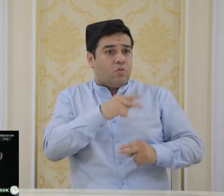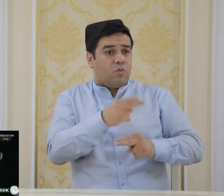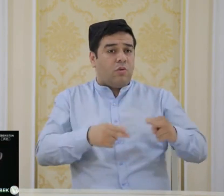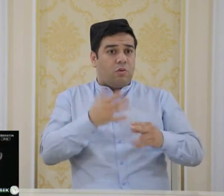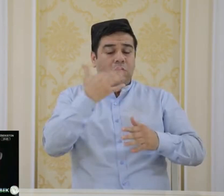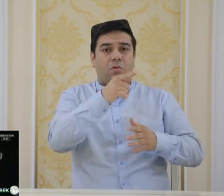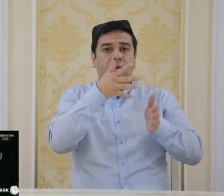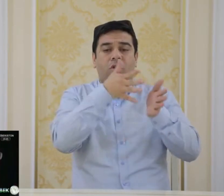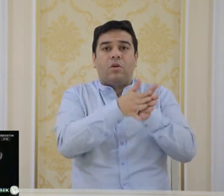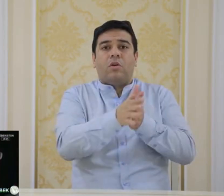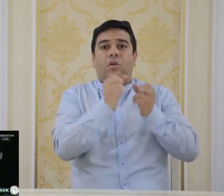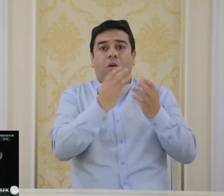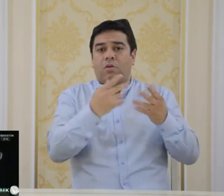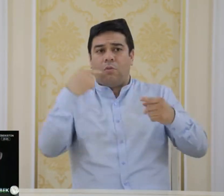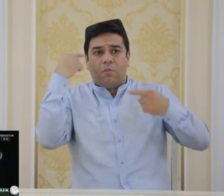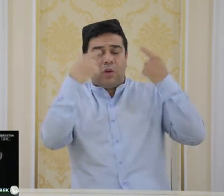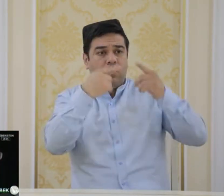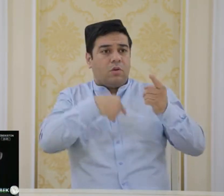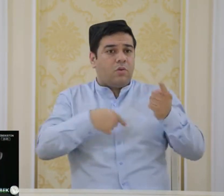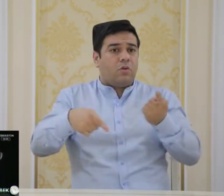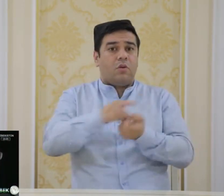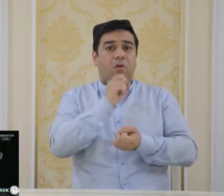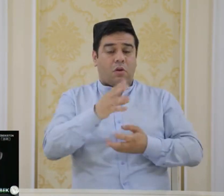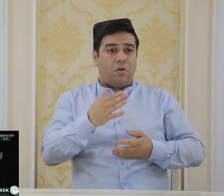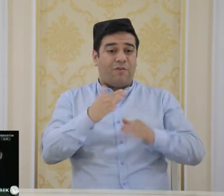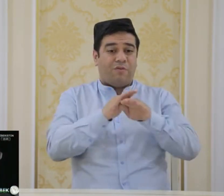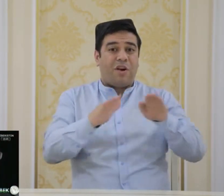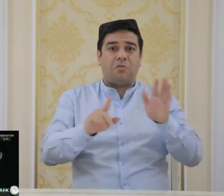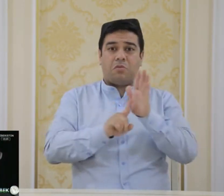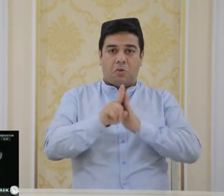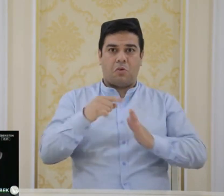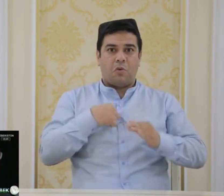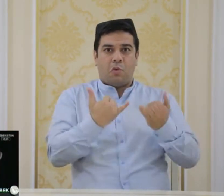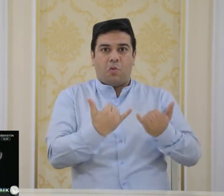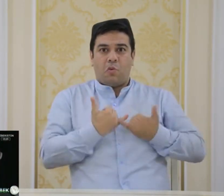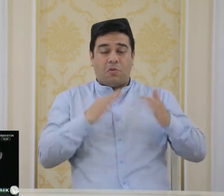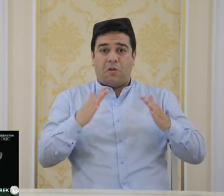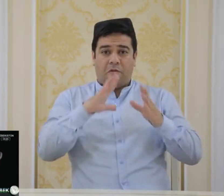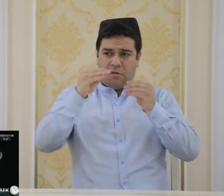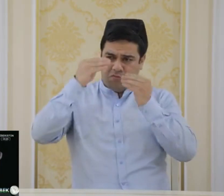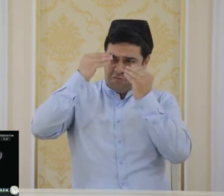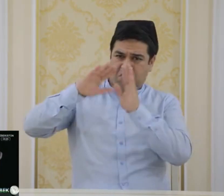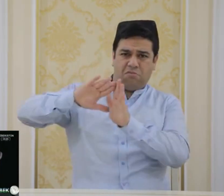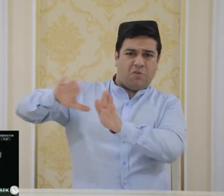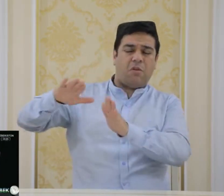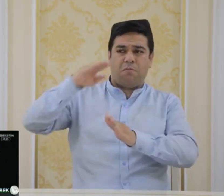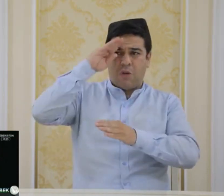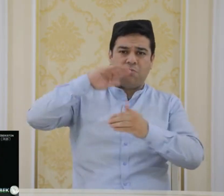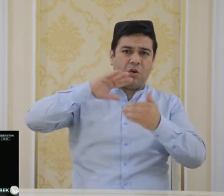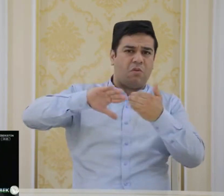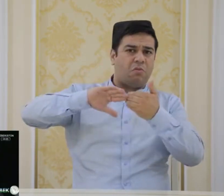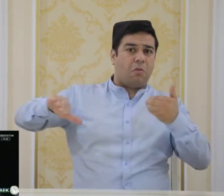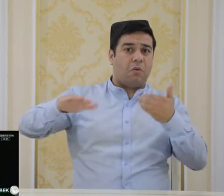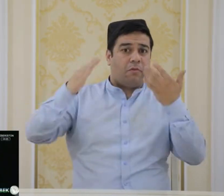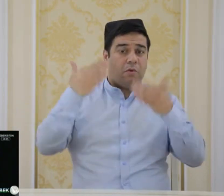qanaqa ahvolga tushdi. Farzandlar boshlab sizdan voz kechishdimi endi hozir hammasi?